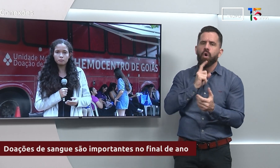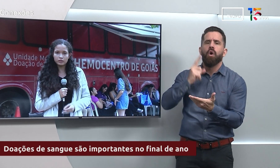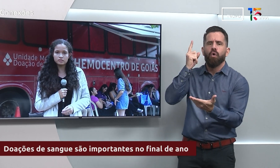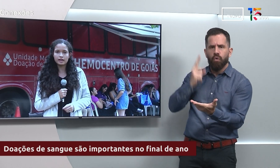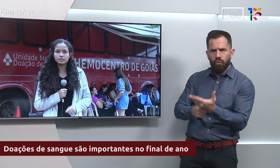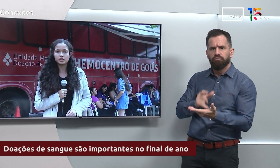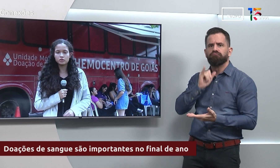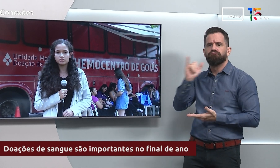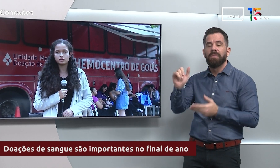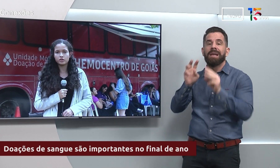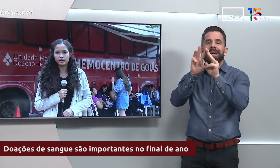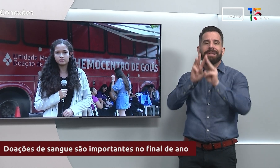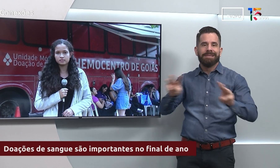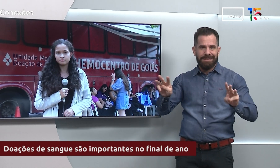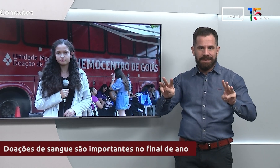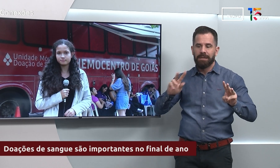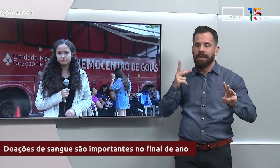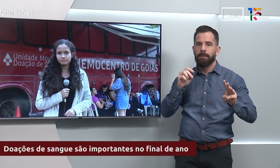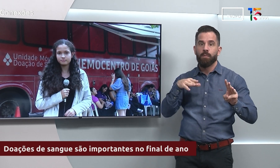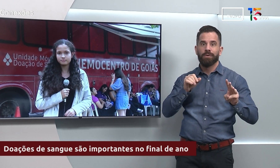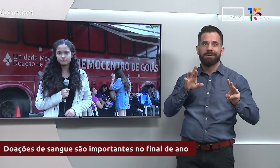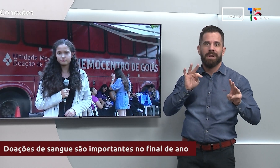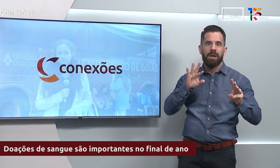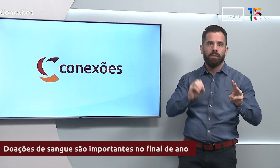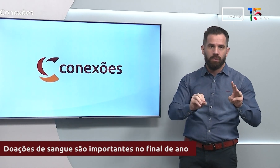agendamento pelo site Hemocentro Goiás.